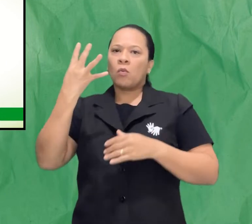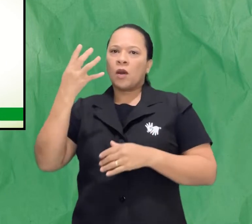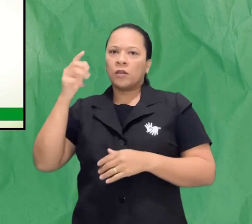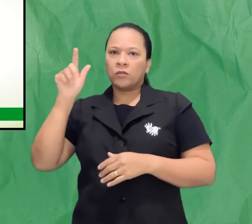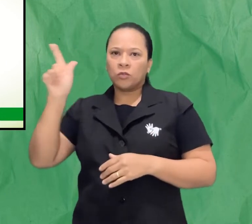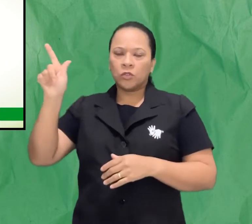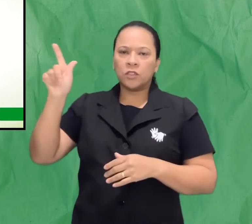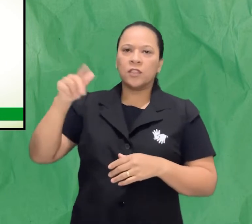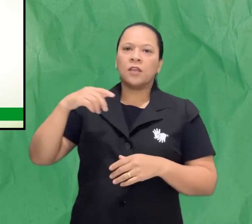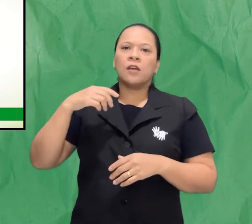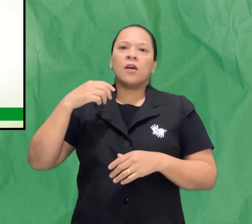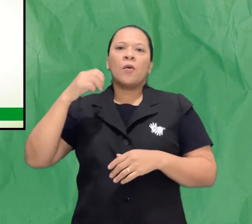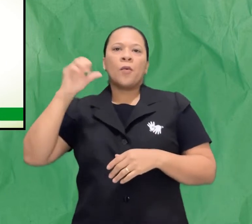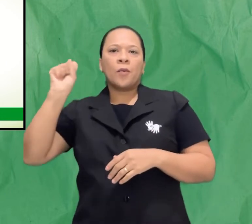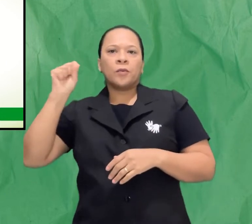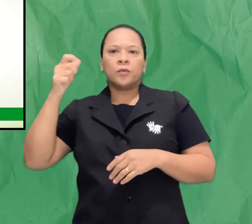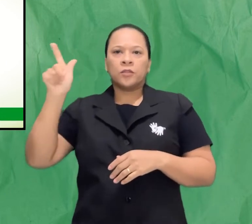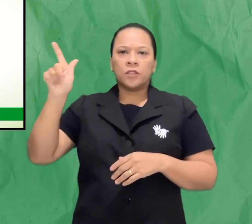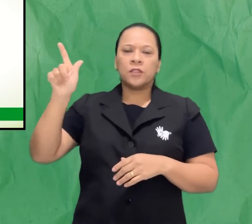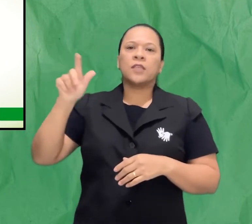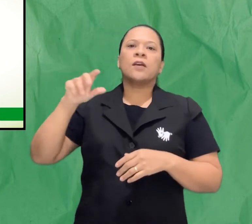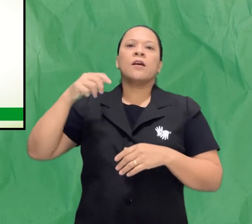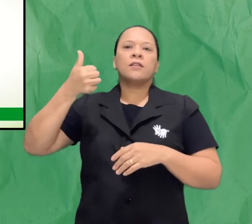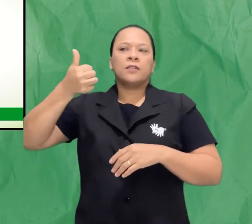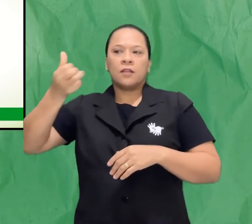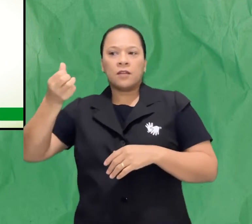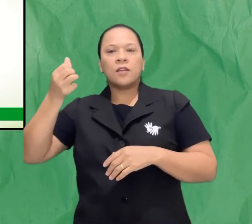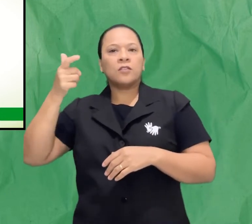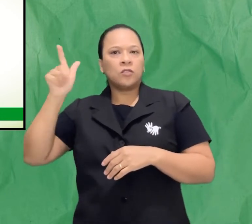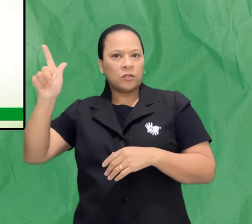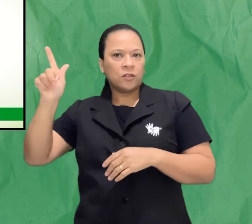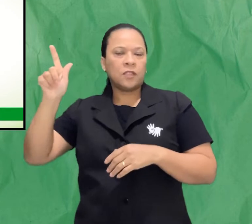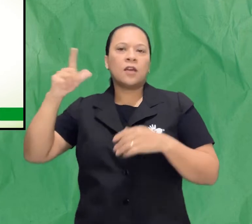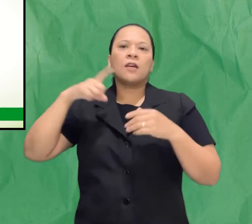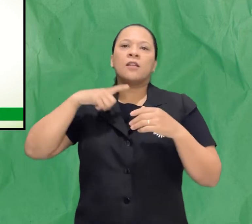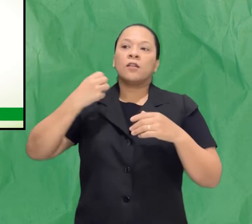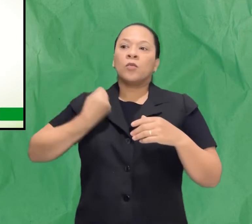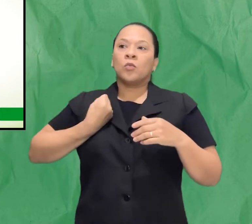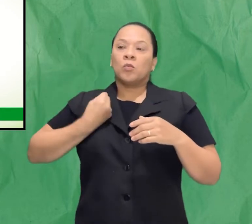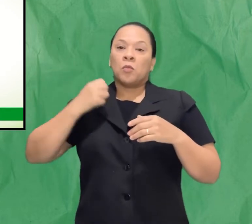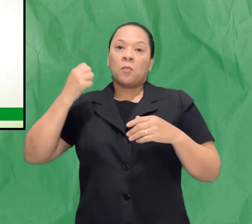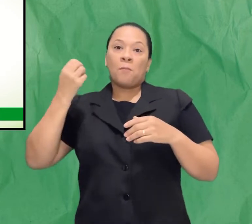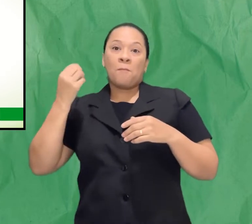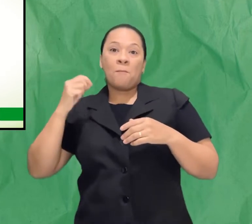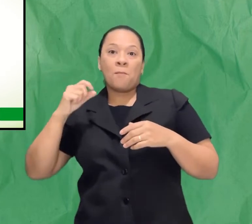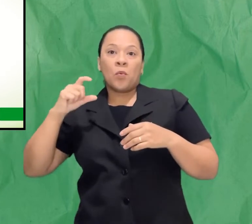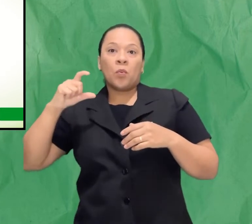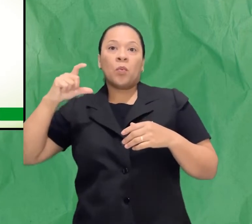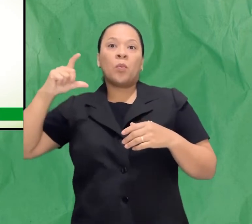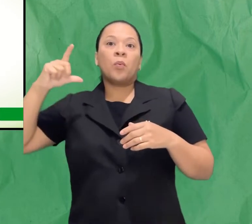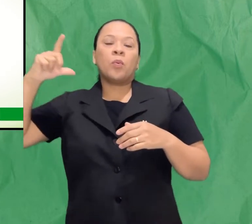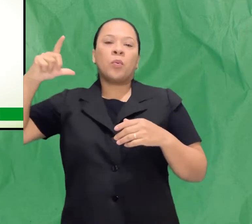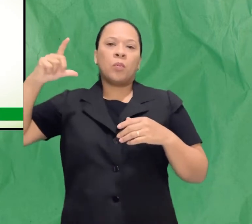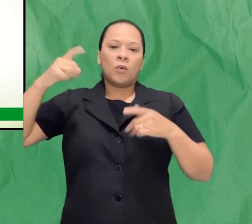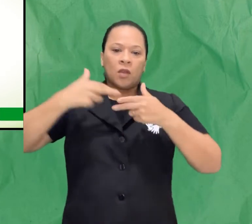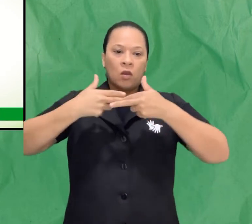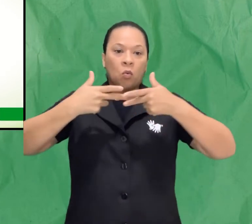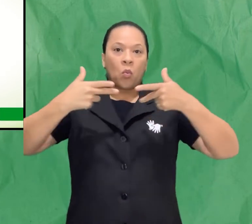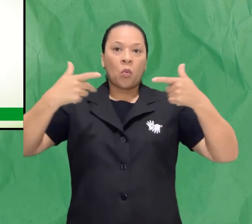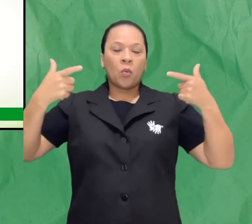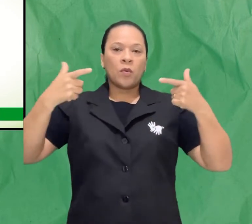8 GB, memória RAM de 16 GB. Quanto mais gigas, mais coisas eu consigo ao mesmo